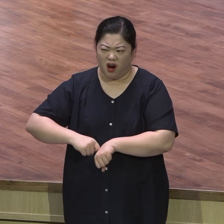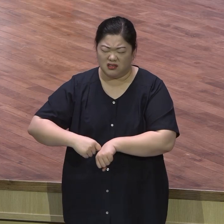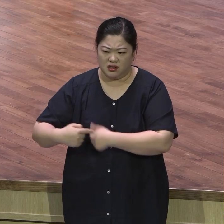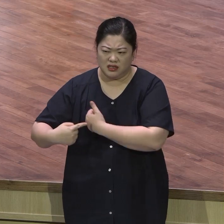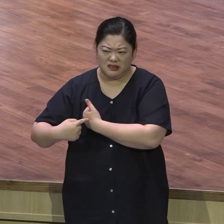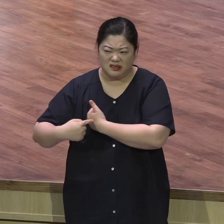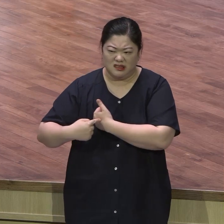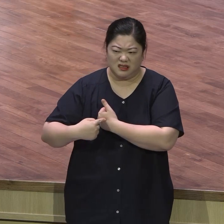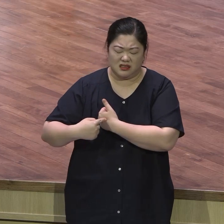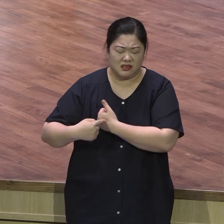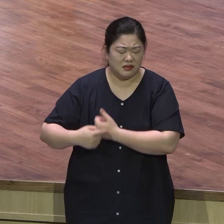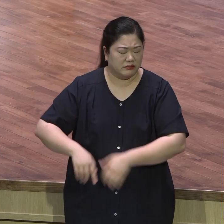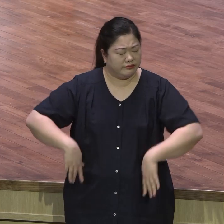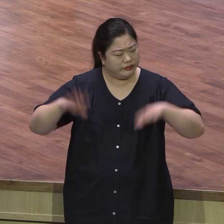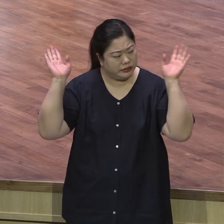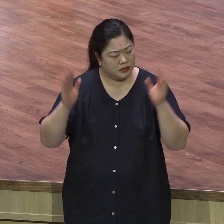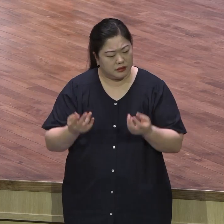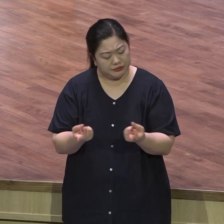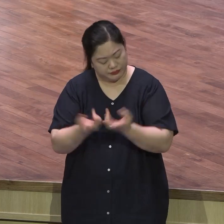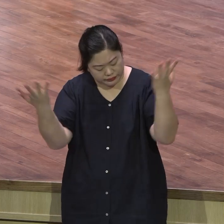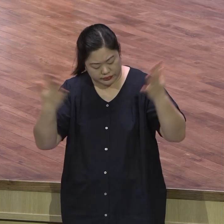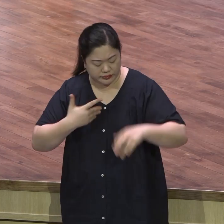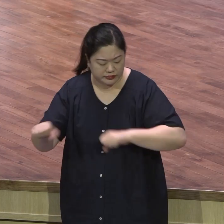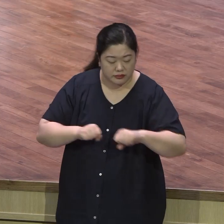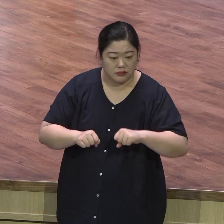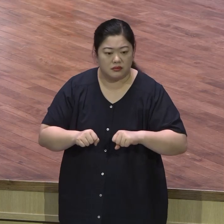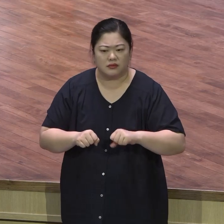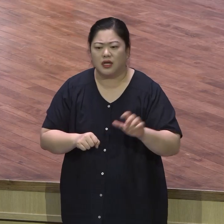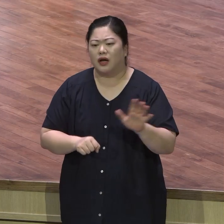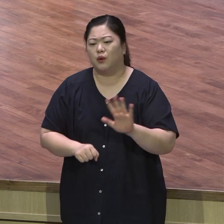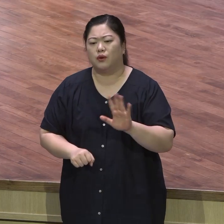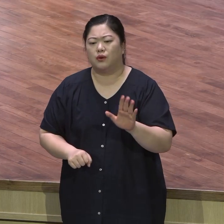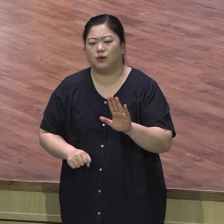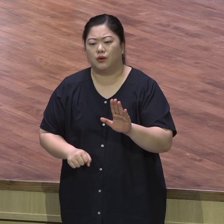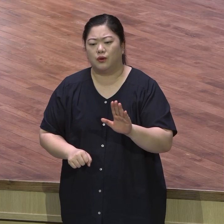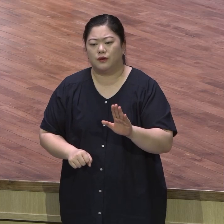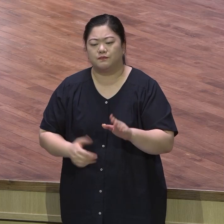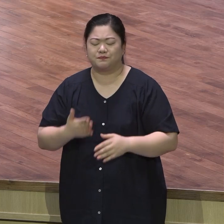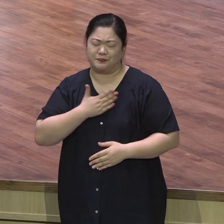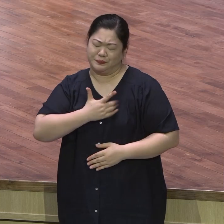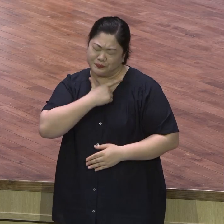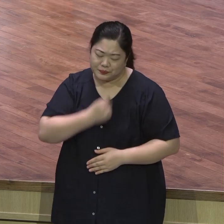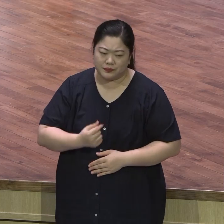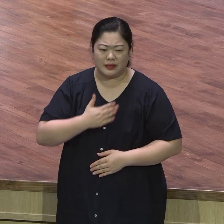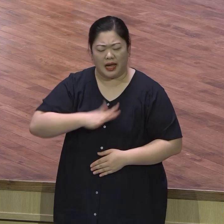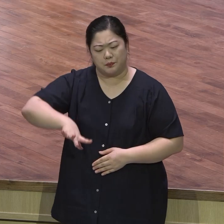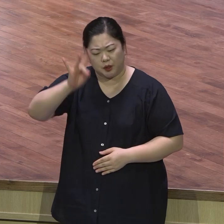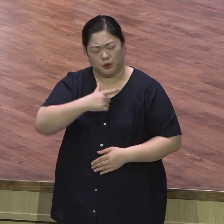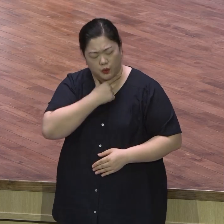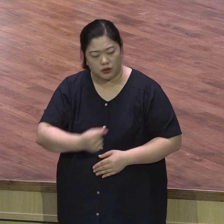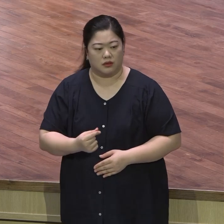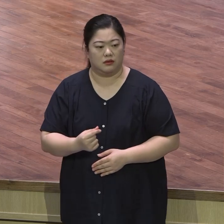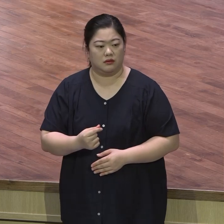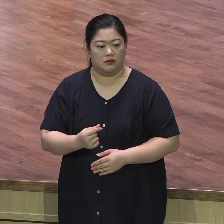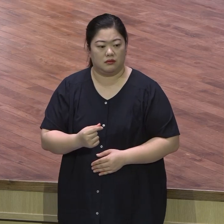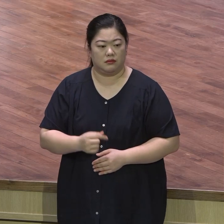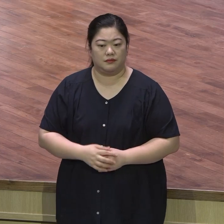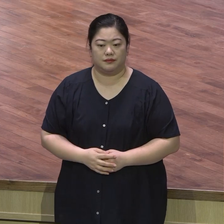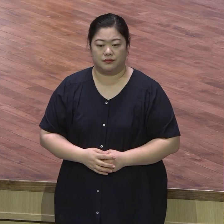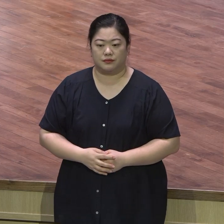서로 모여서 서로 조금조금해서 자원해서 서로 힘을 합쳤어. 알지도 못하는